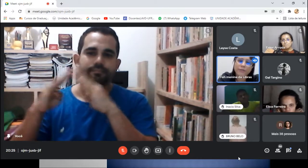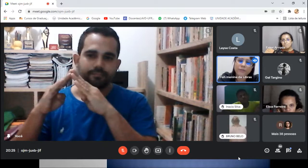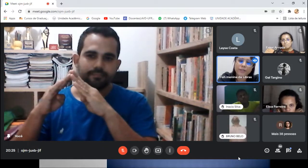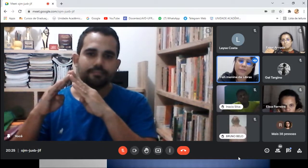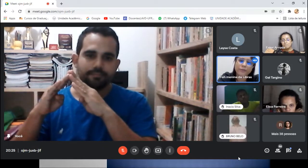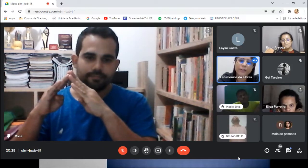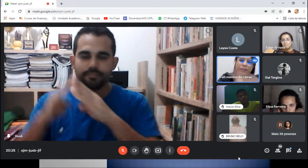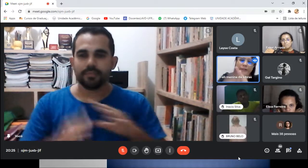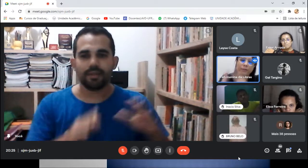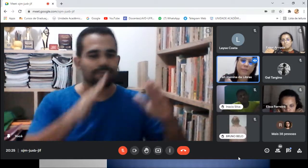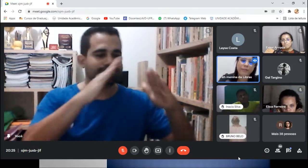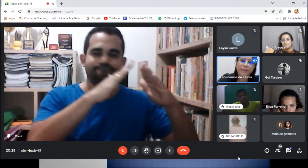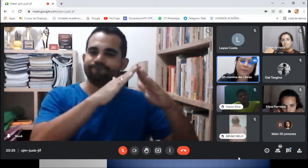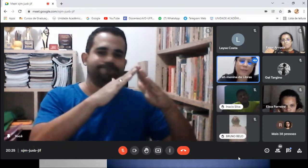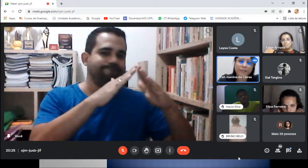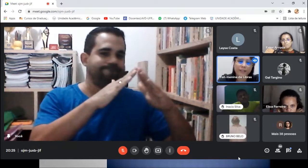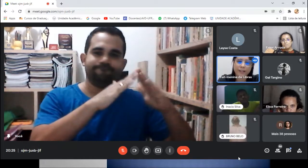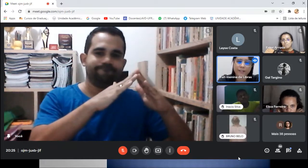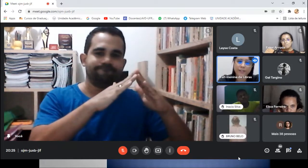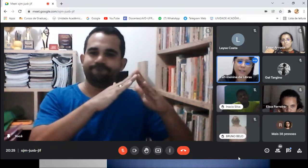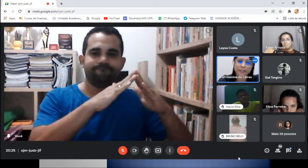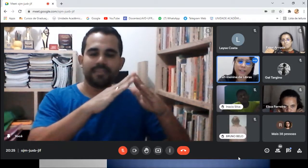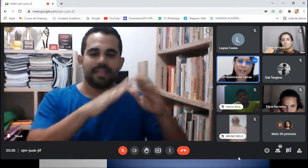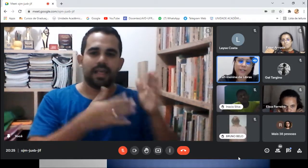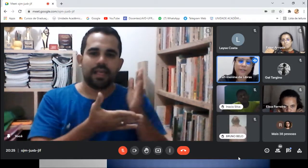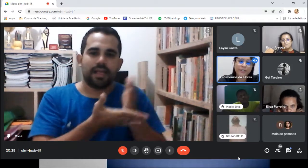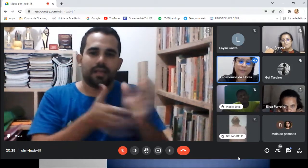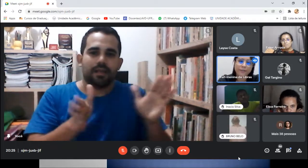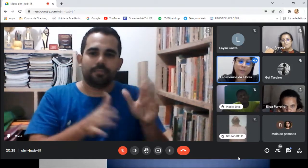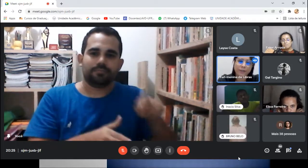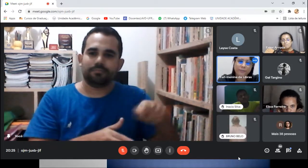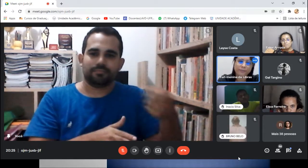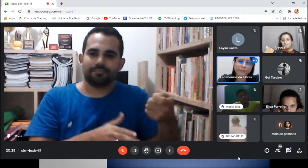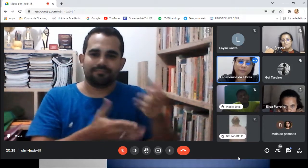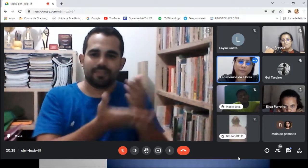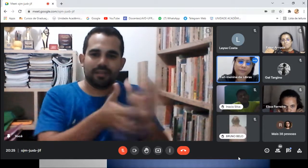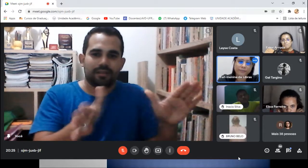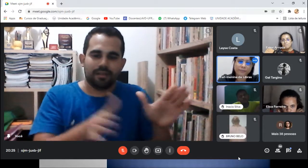essa configuração em B, para fazer casa. E não dessa forma.